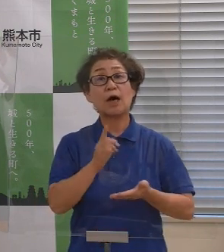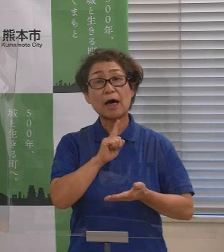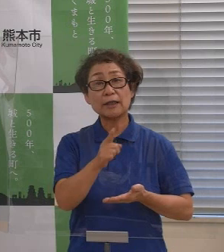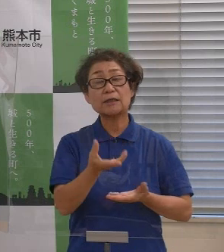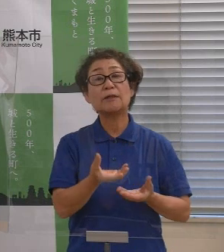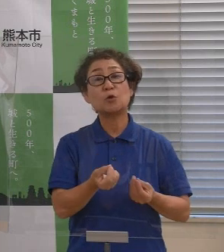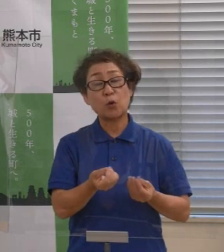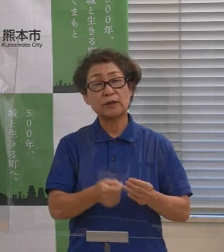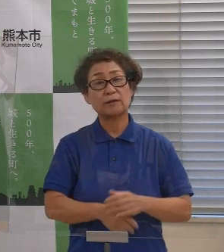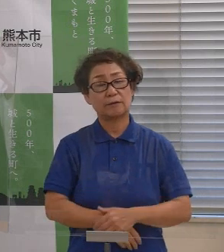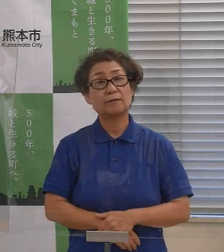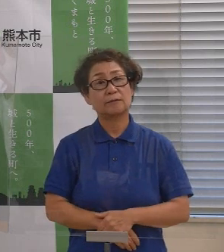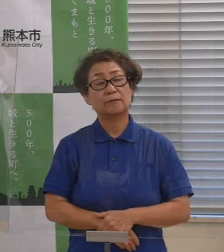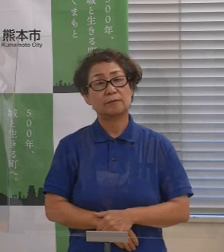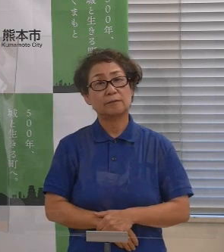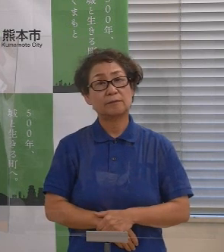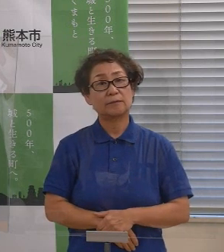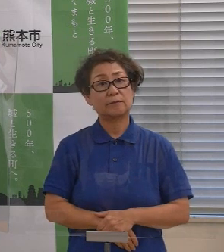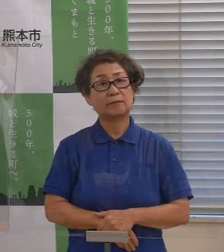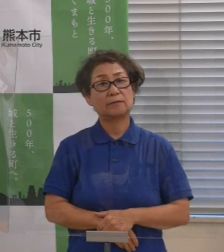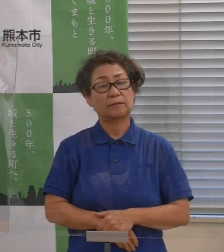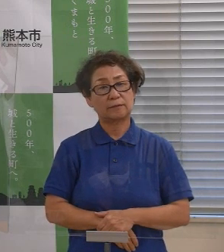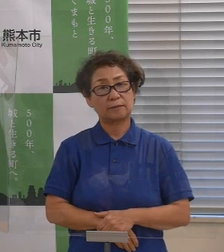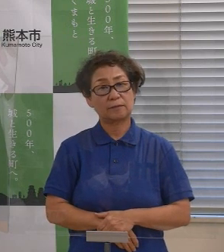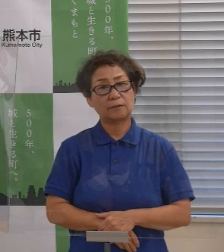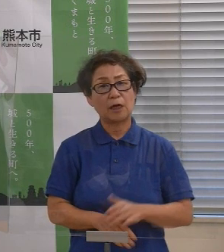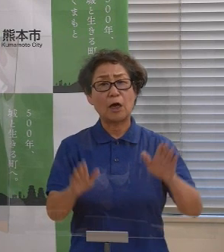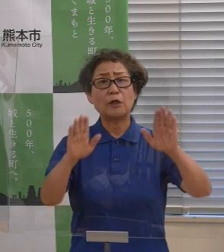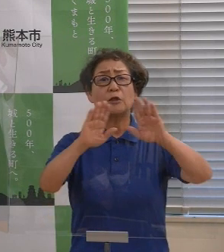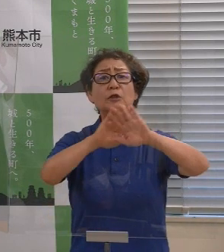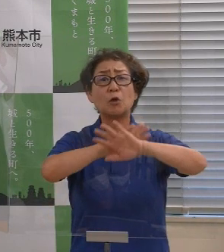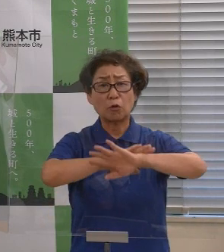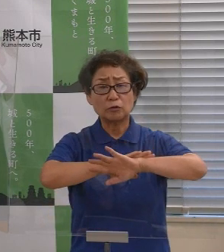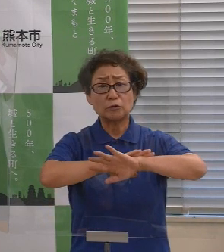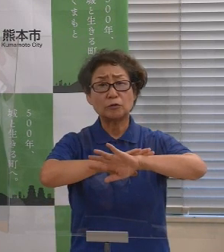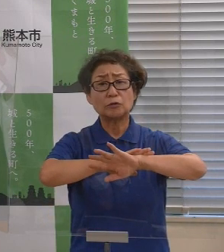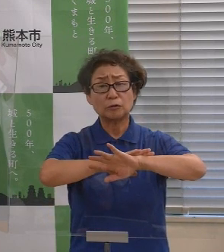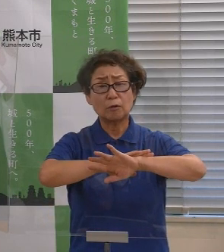上げました通り、なかなかこの夜の